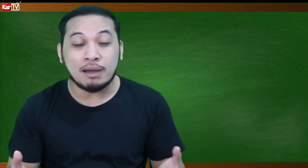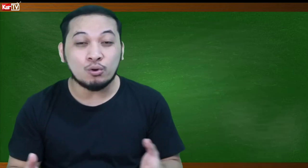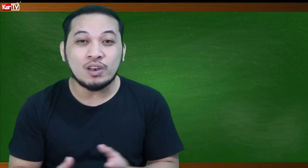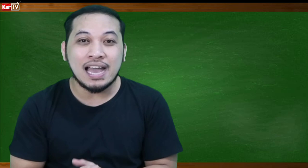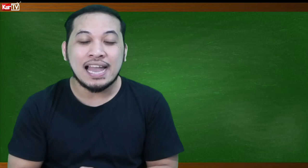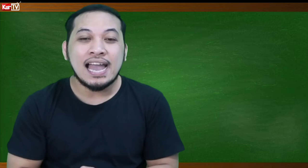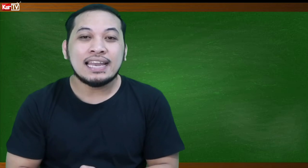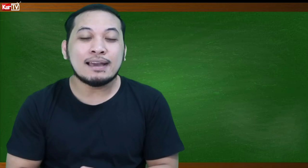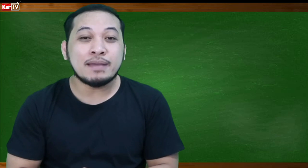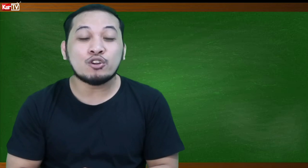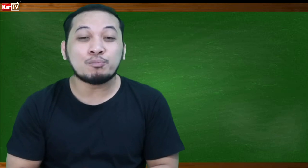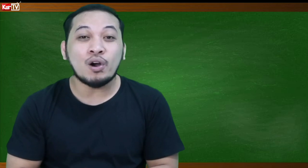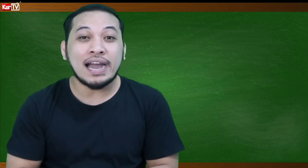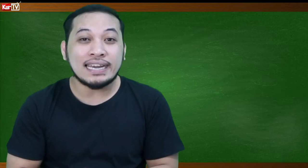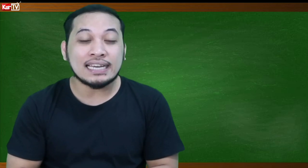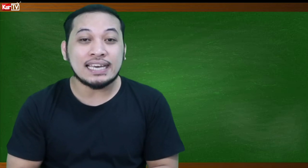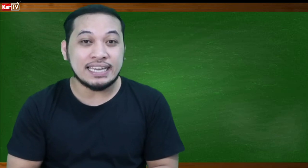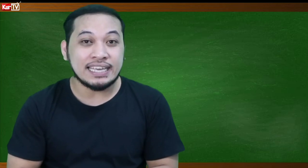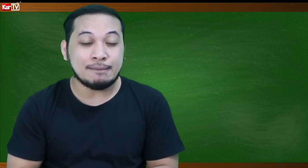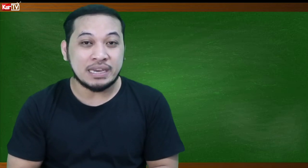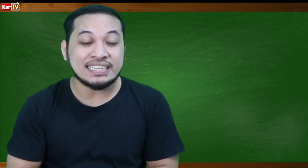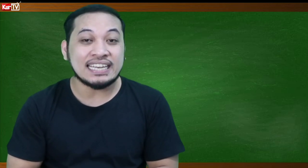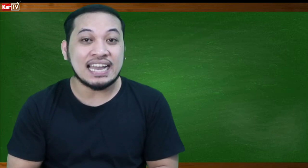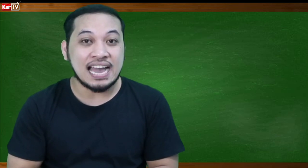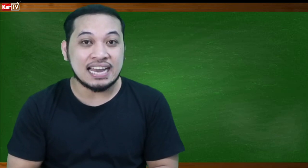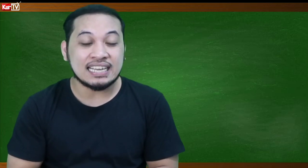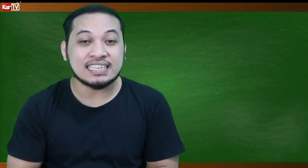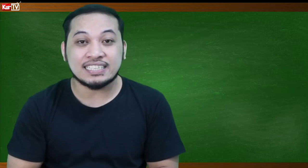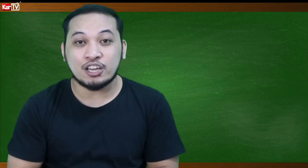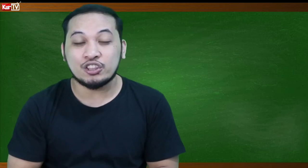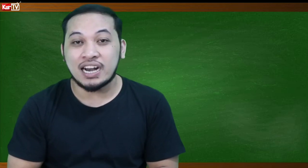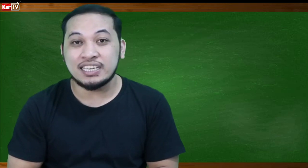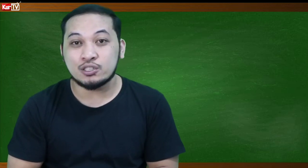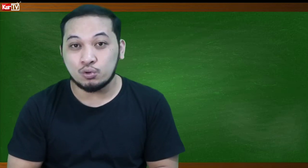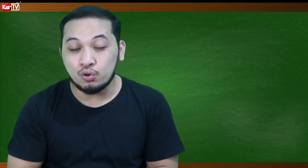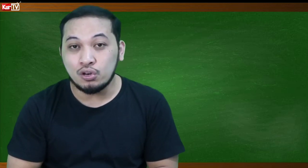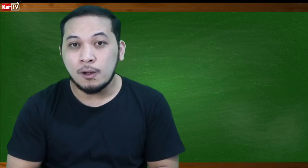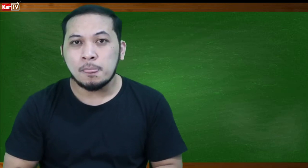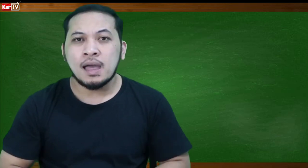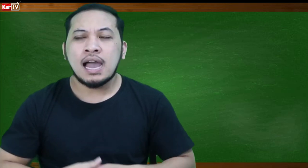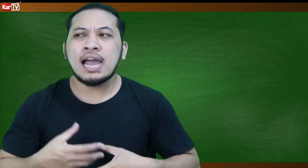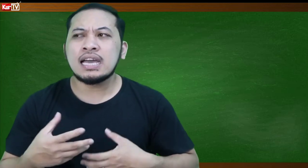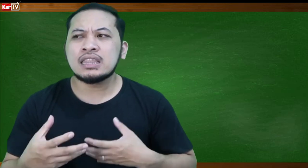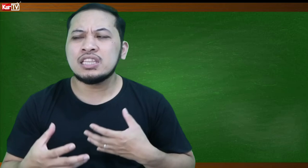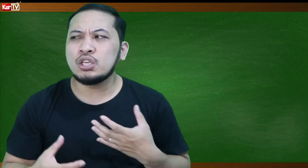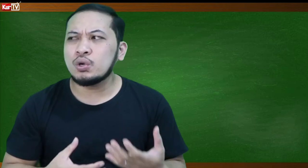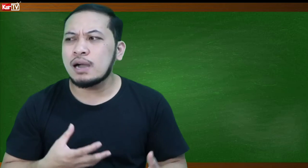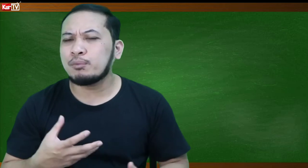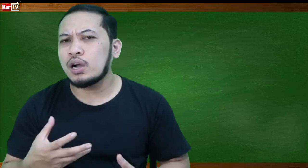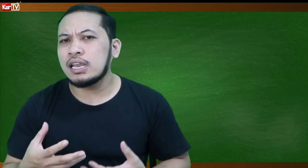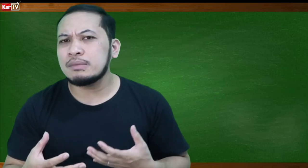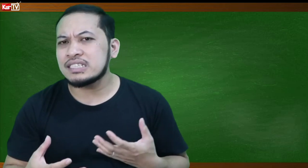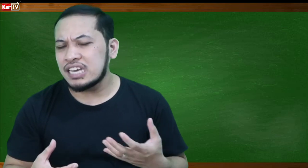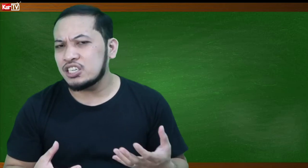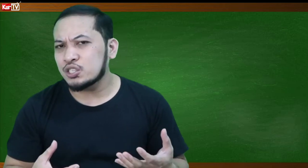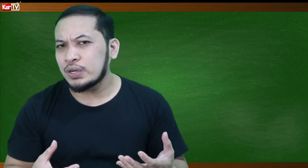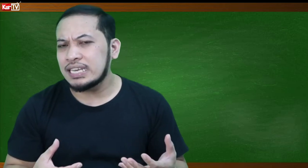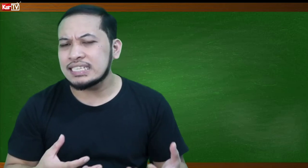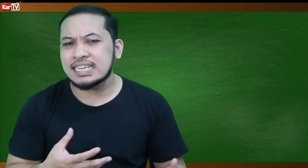magulang na meron pong anak na hearing impaired na nag-aaral sa secondary school? At hindi nyo nga po alam isenyas yung ilan sa